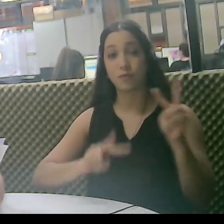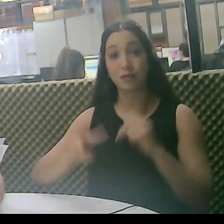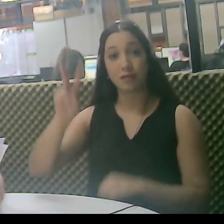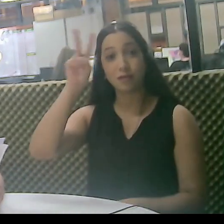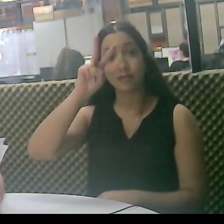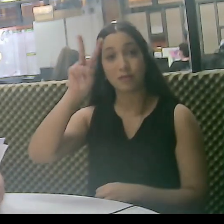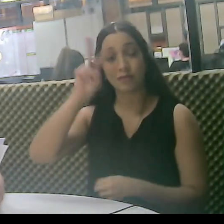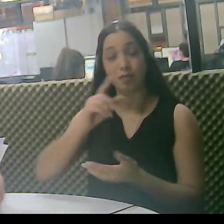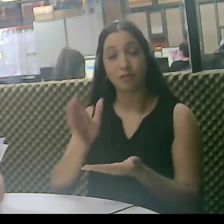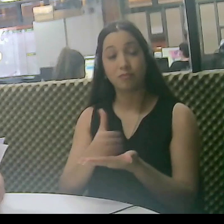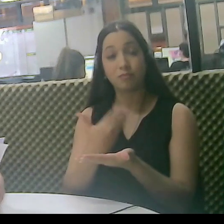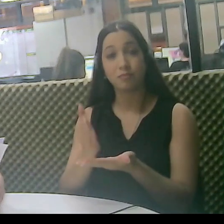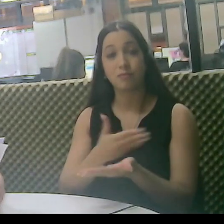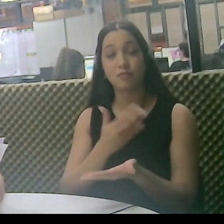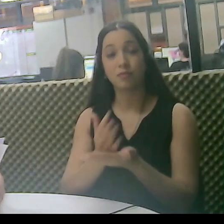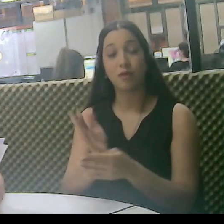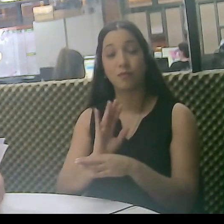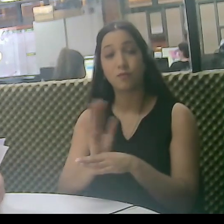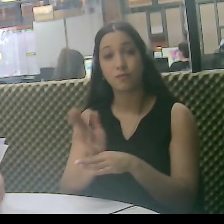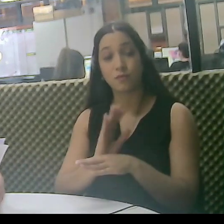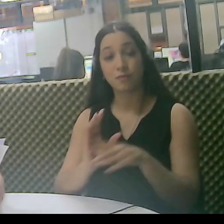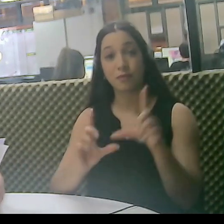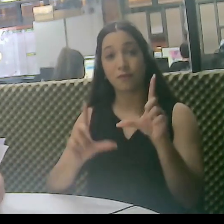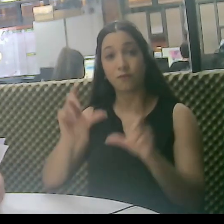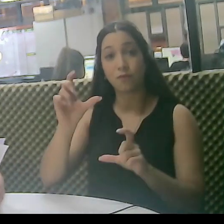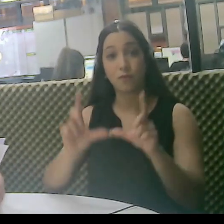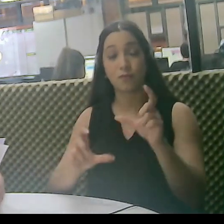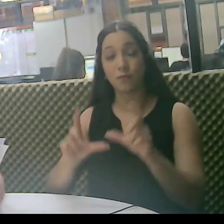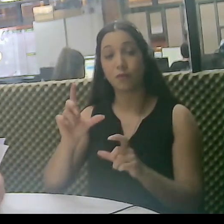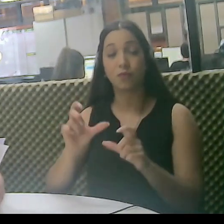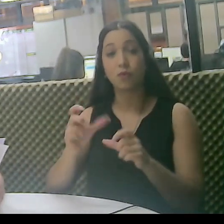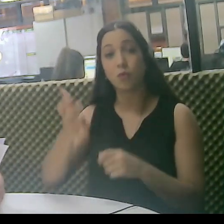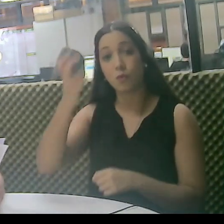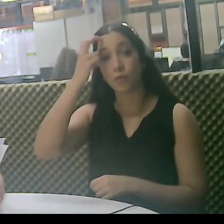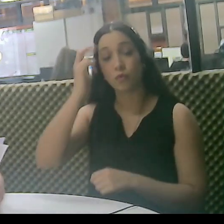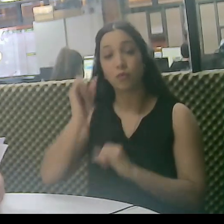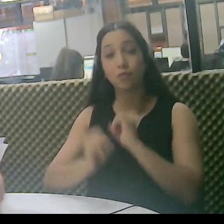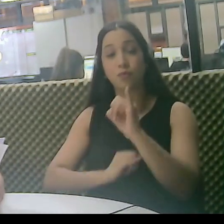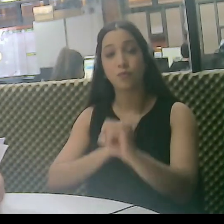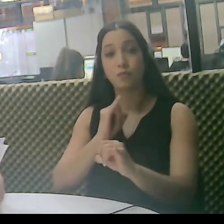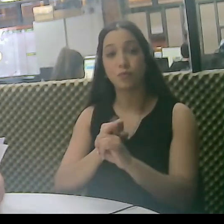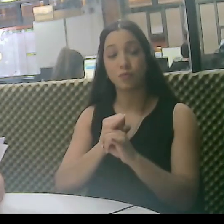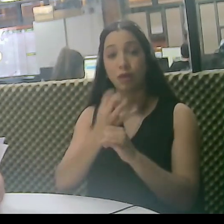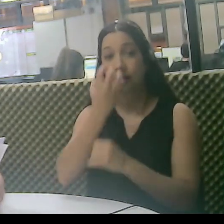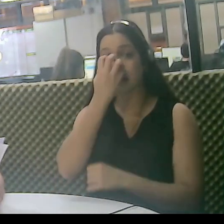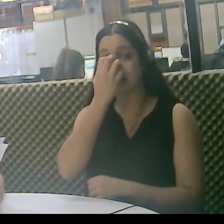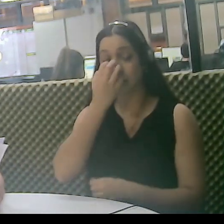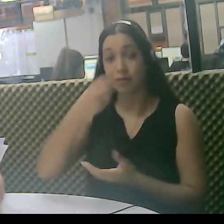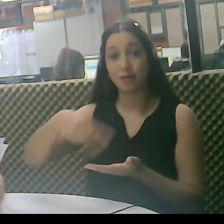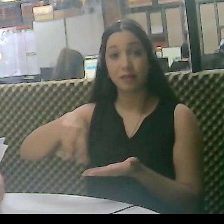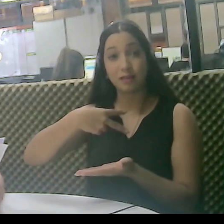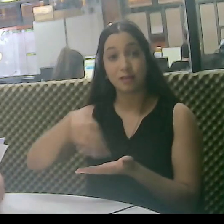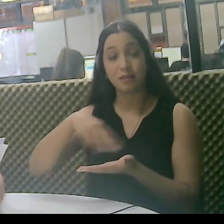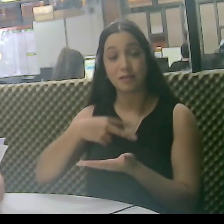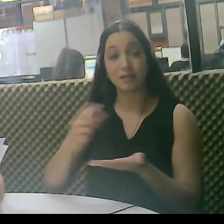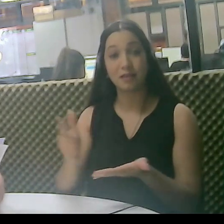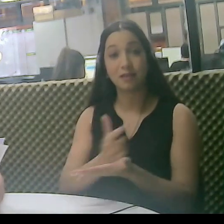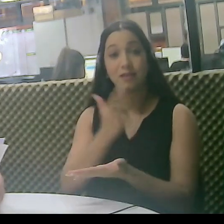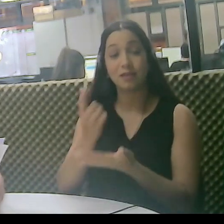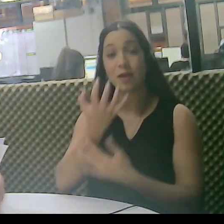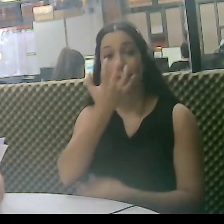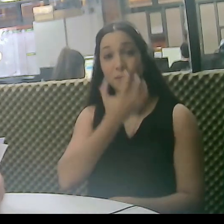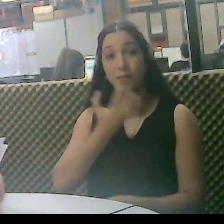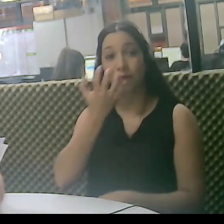em quadrinhos, audiovisual, fotografia, cultura digital, circo, dança, literatura,